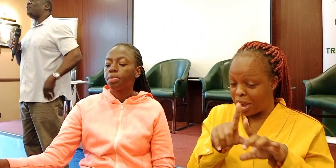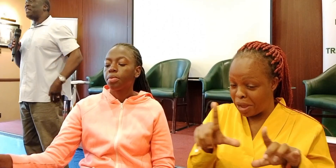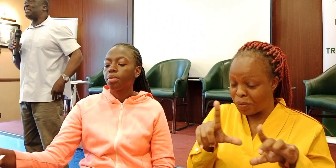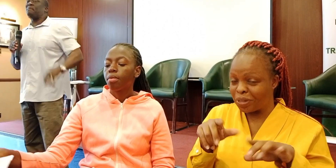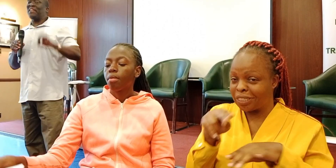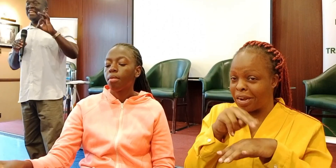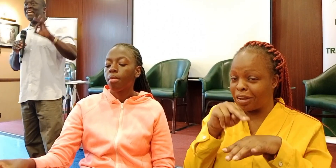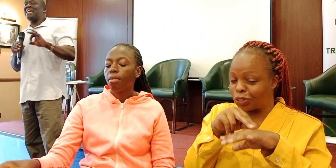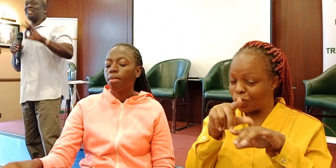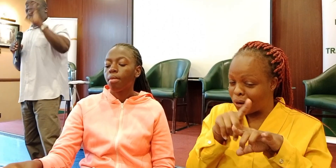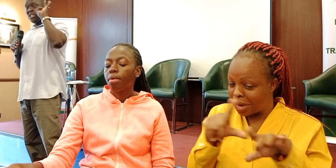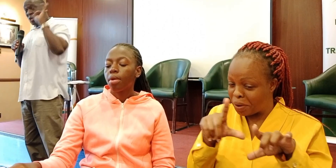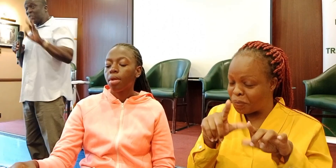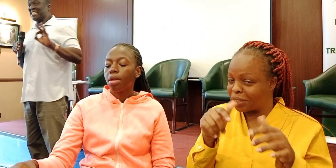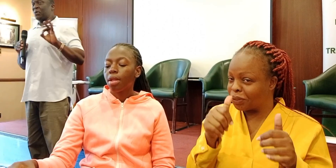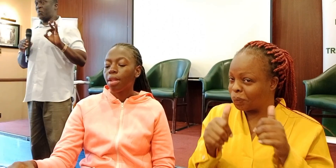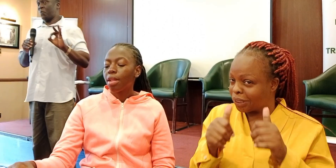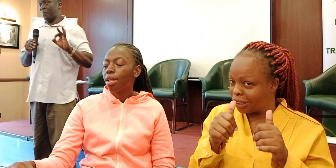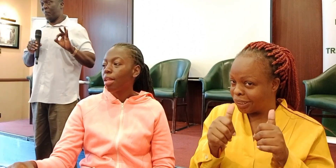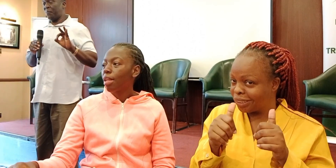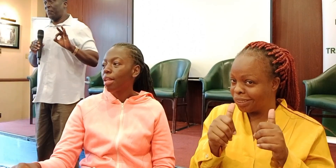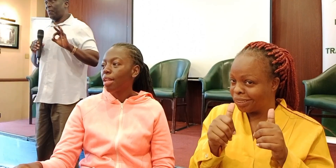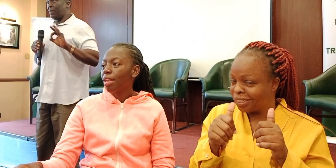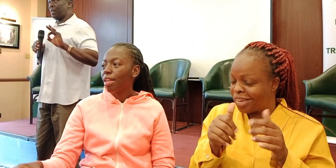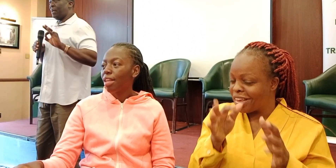Samahani kama kufanya tamthilia.